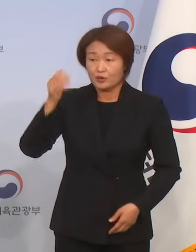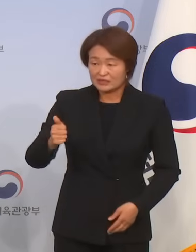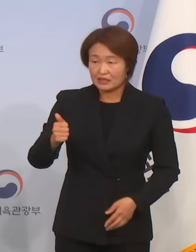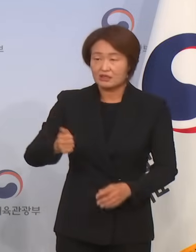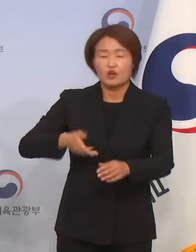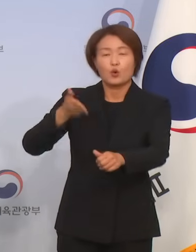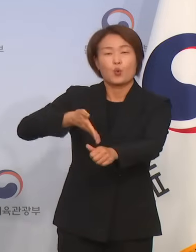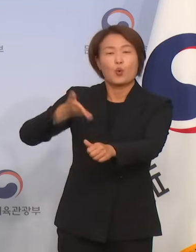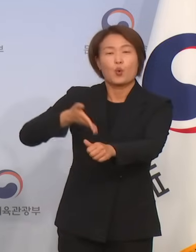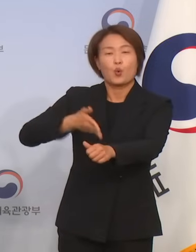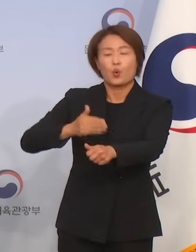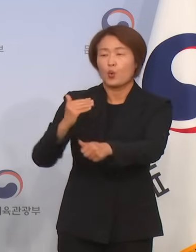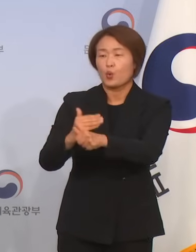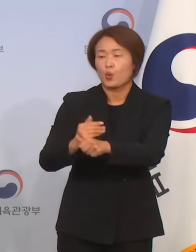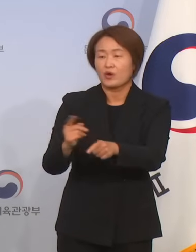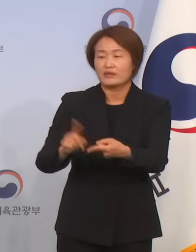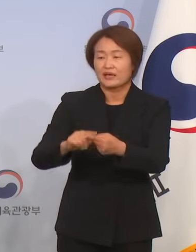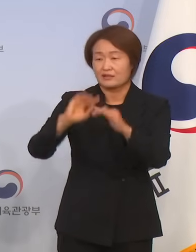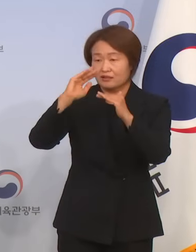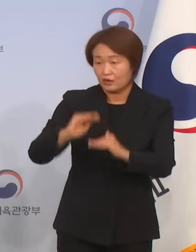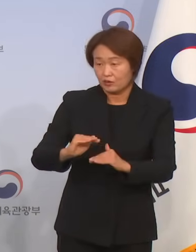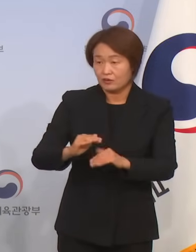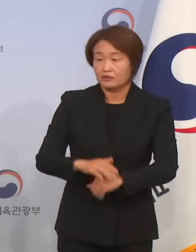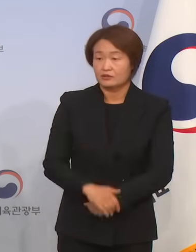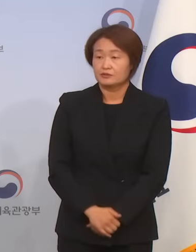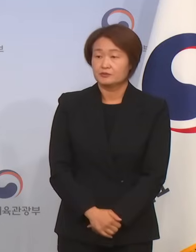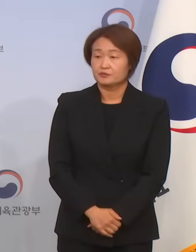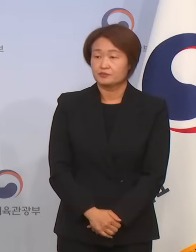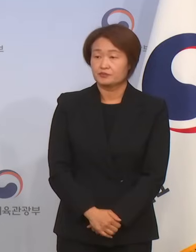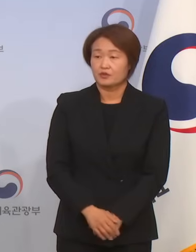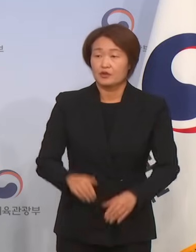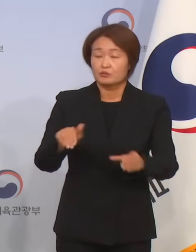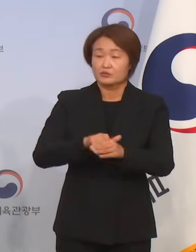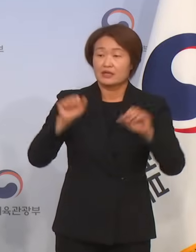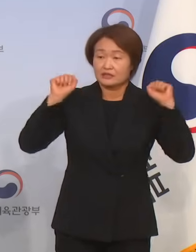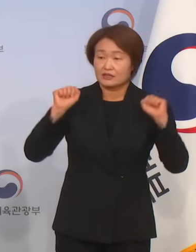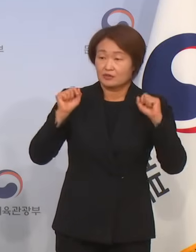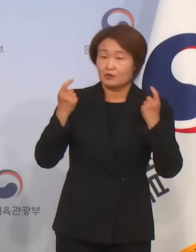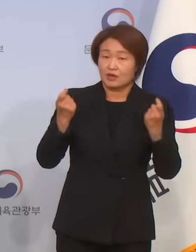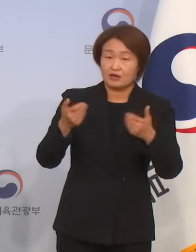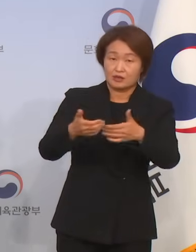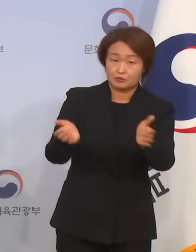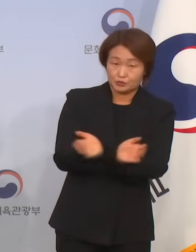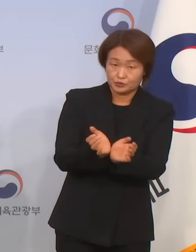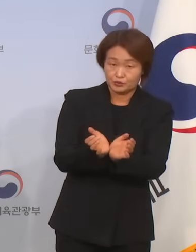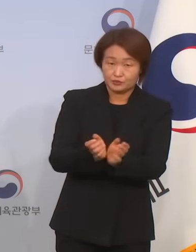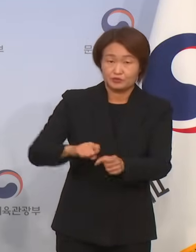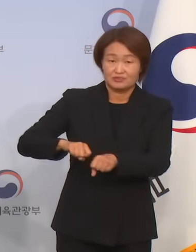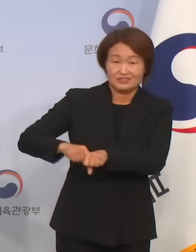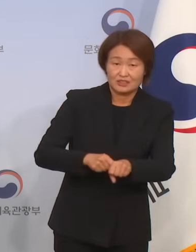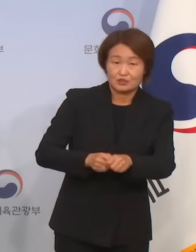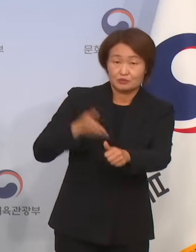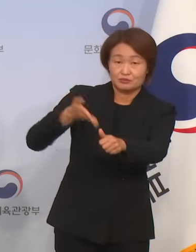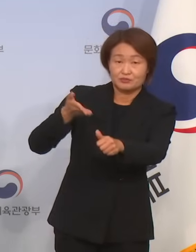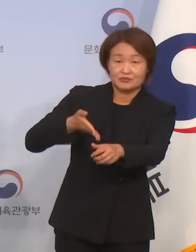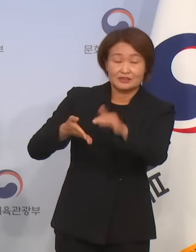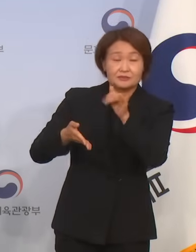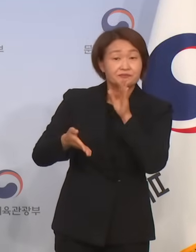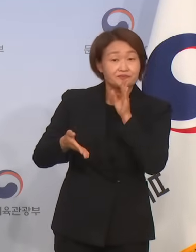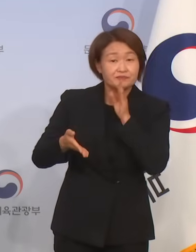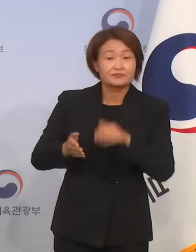권고가 내려졌고 만약에 이제 스포츠 문체부에서 지금 징계를 권고하시는 거잖아요.